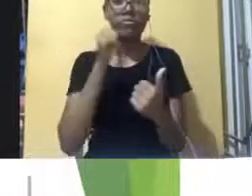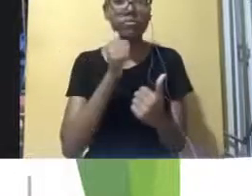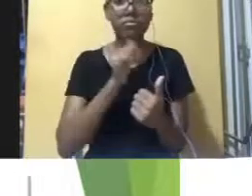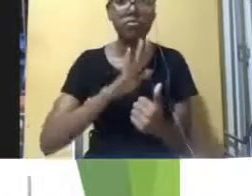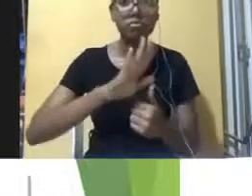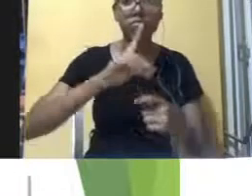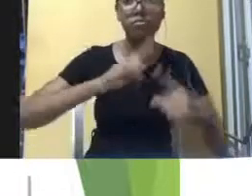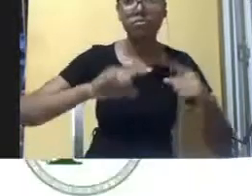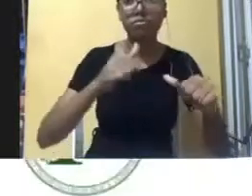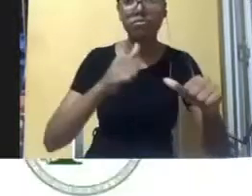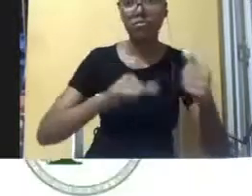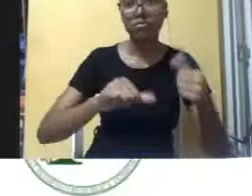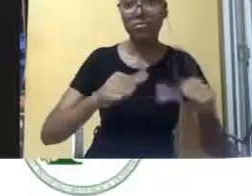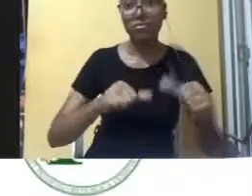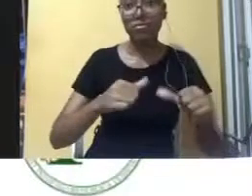un ratito.